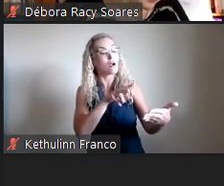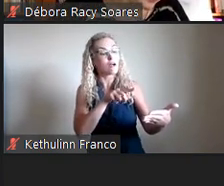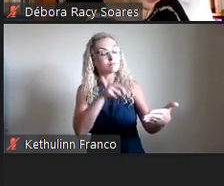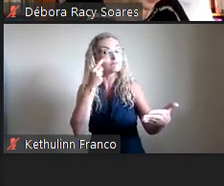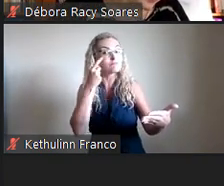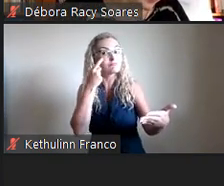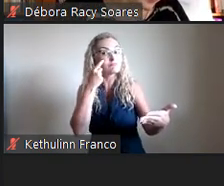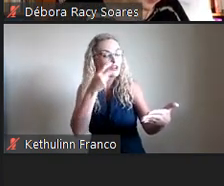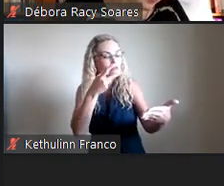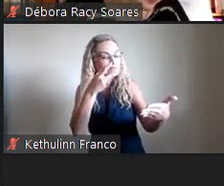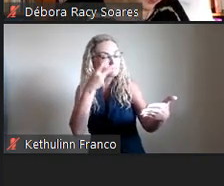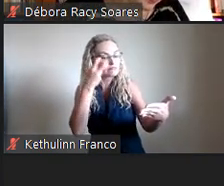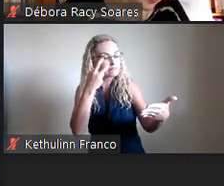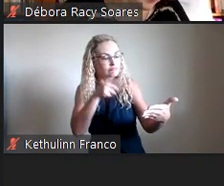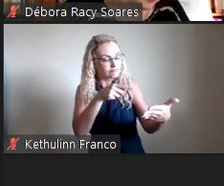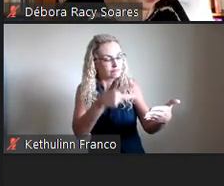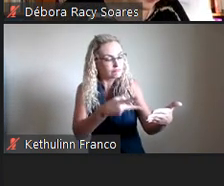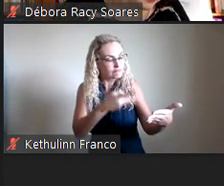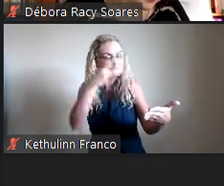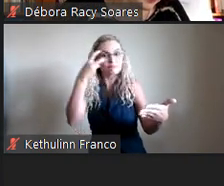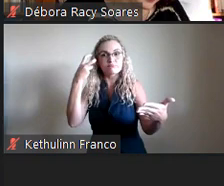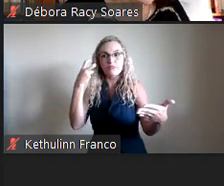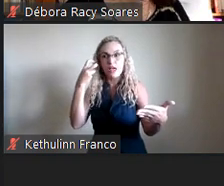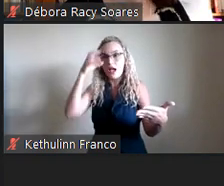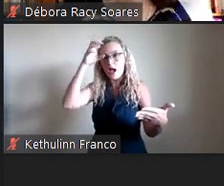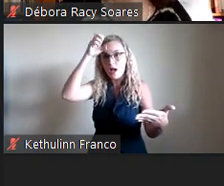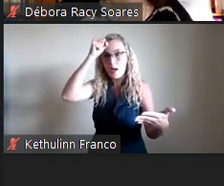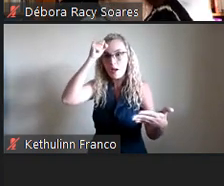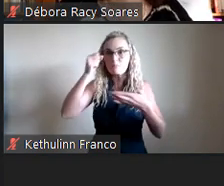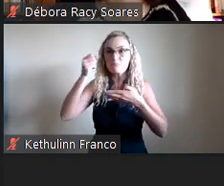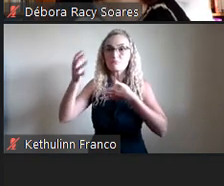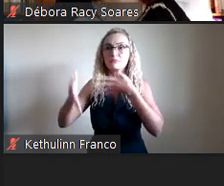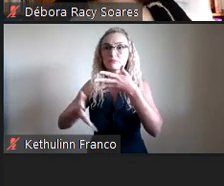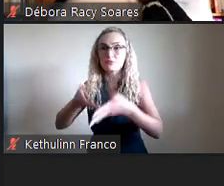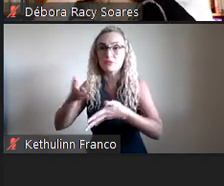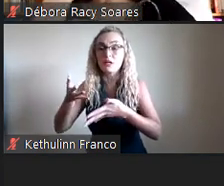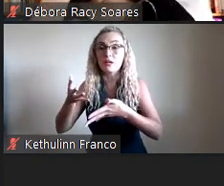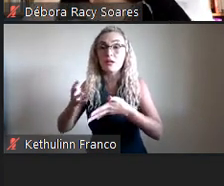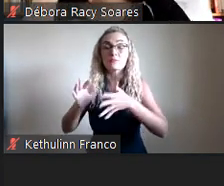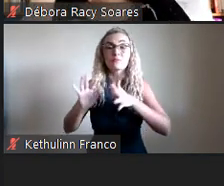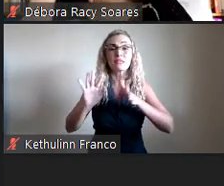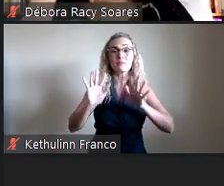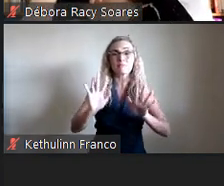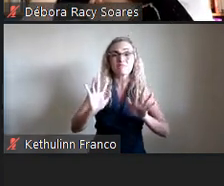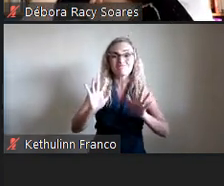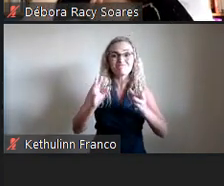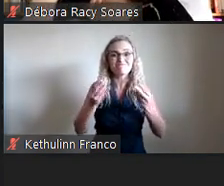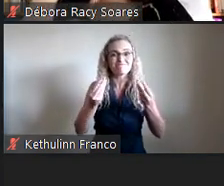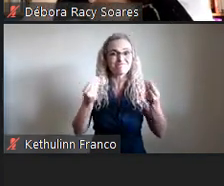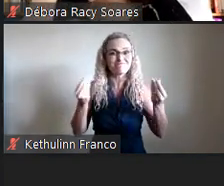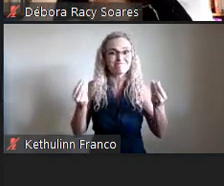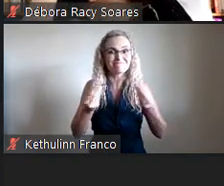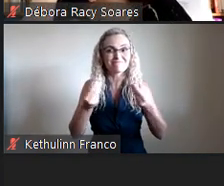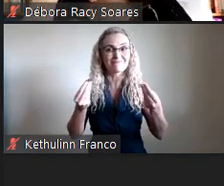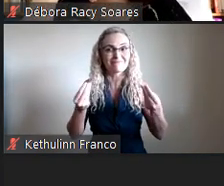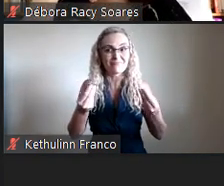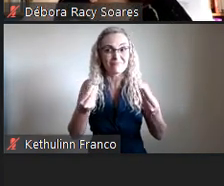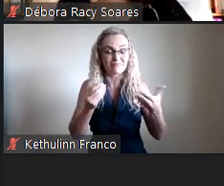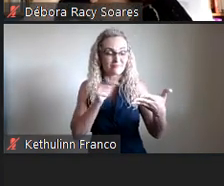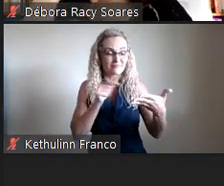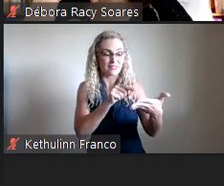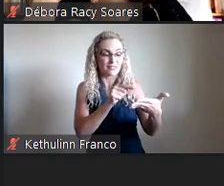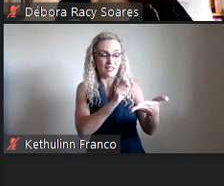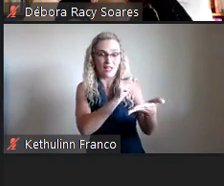portuguesa. Então, se o aplicativo ele já expande esse ensino da língua portuguesa, é